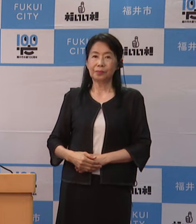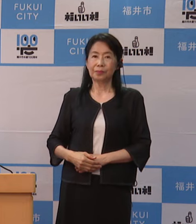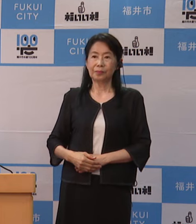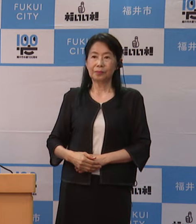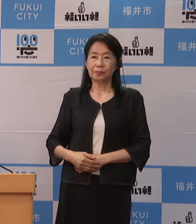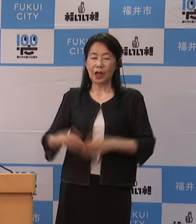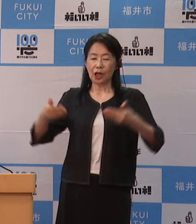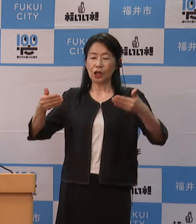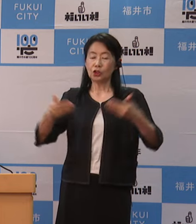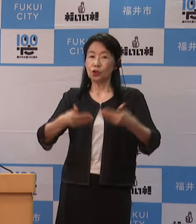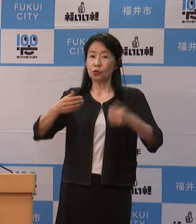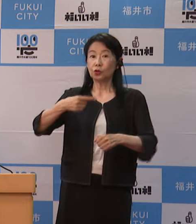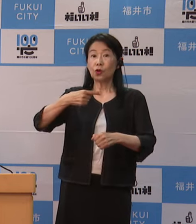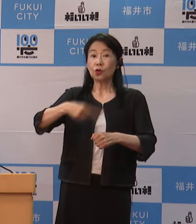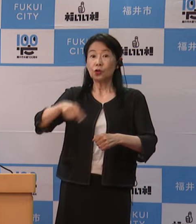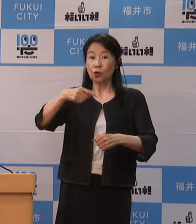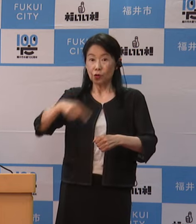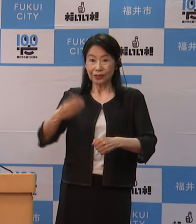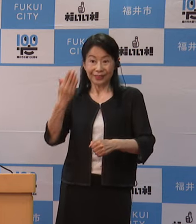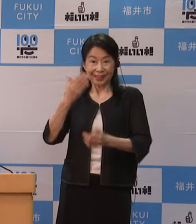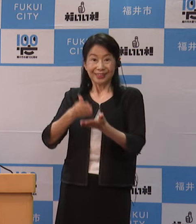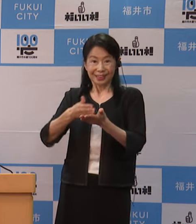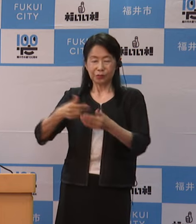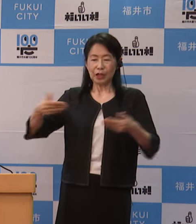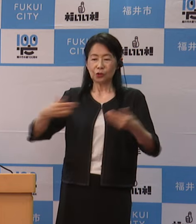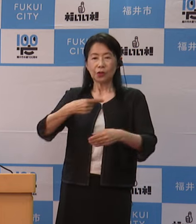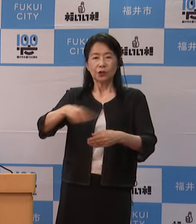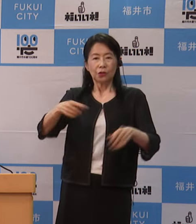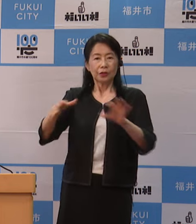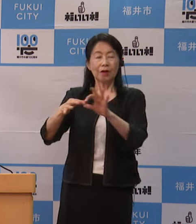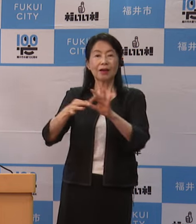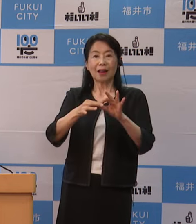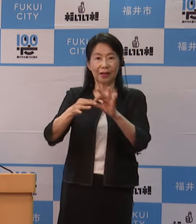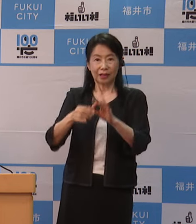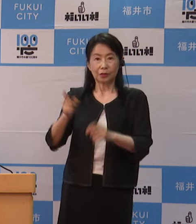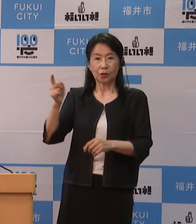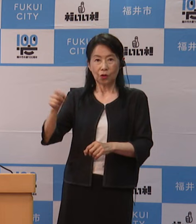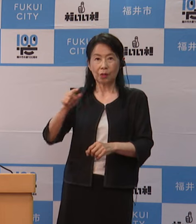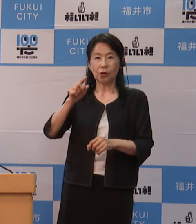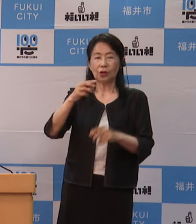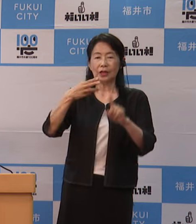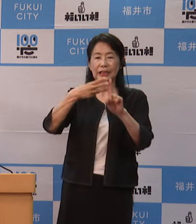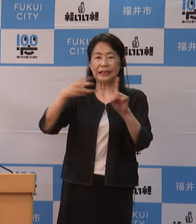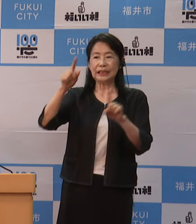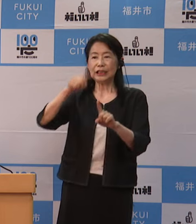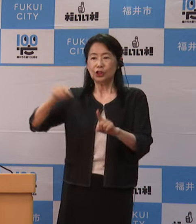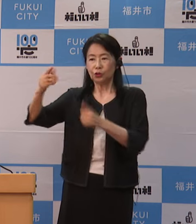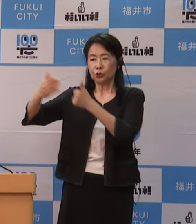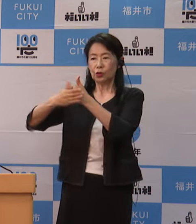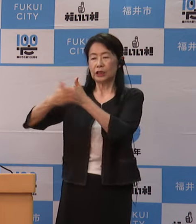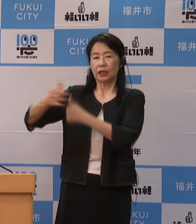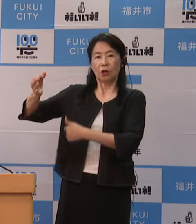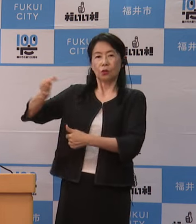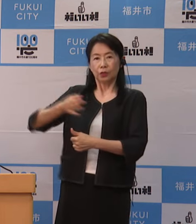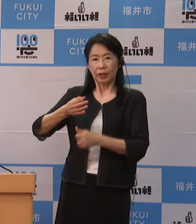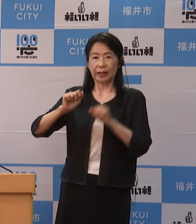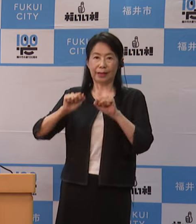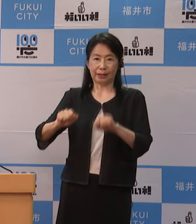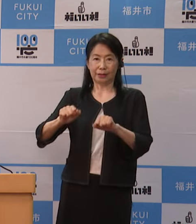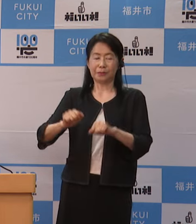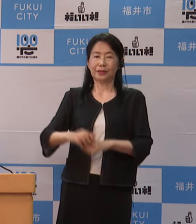職業教育にちょっと絡んでくるんですけども、非常に面白い。これも EU の支援を受けてやっているんです